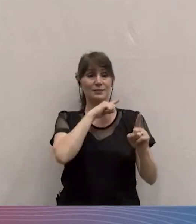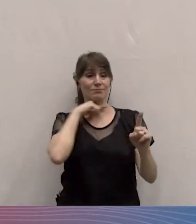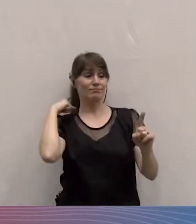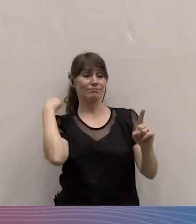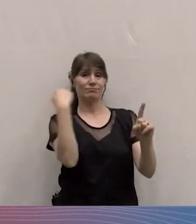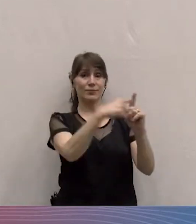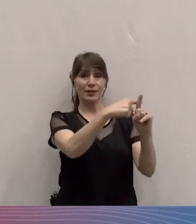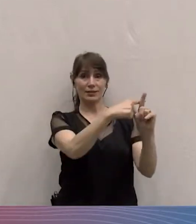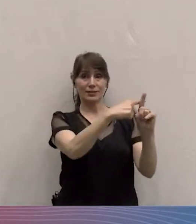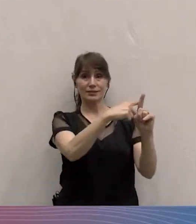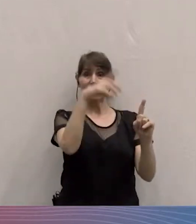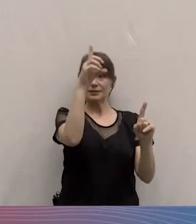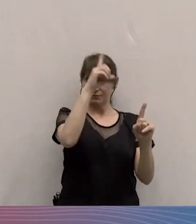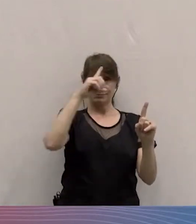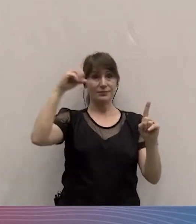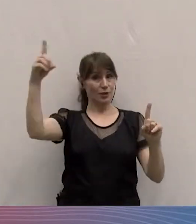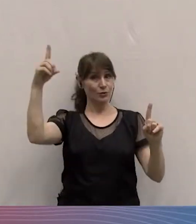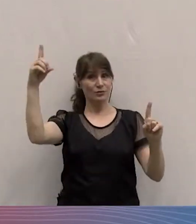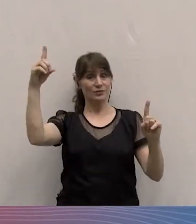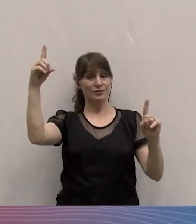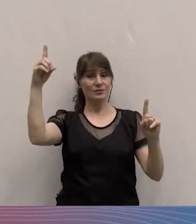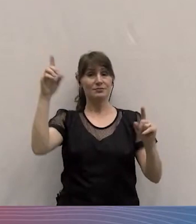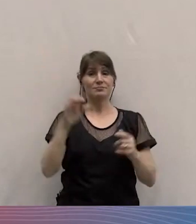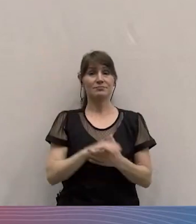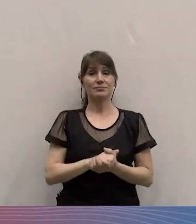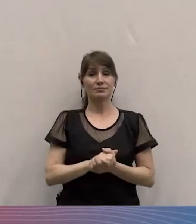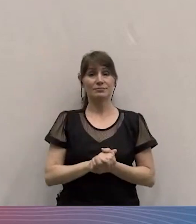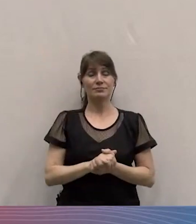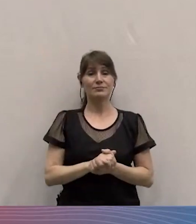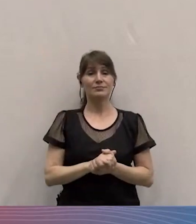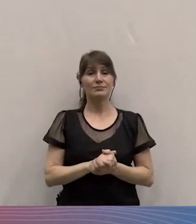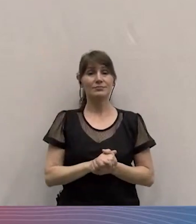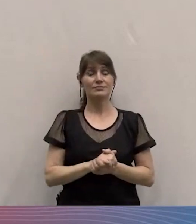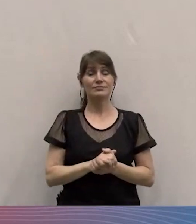cruz, Deus então, o que? Deus